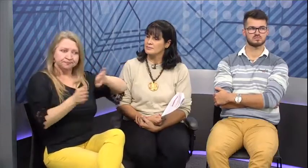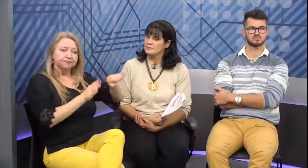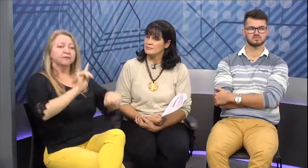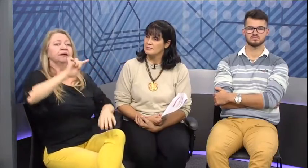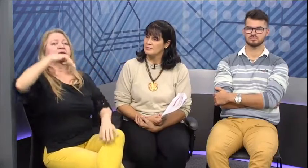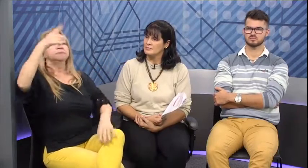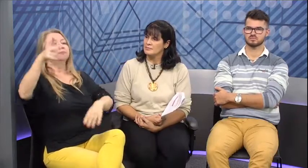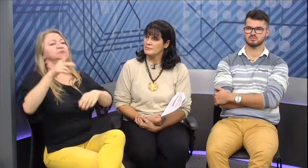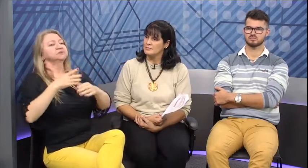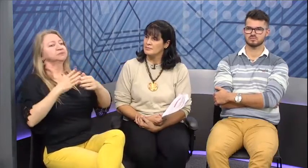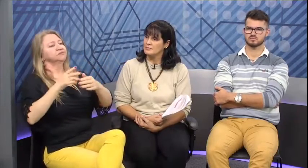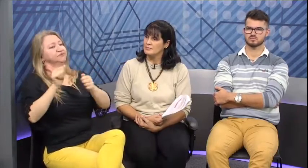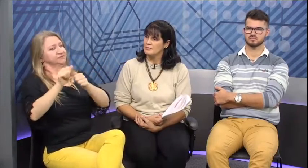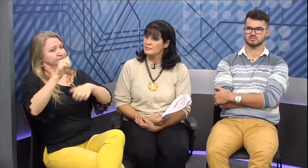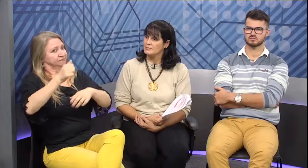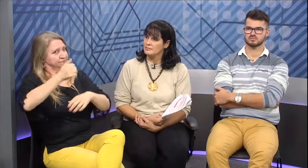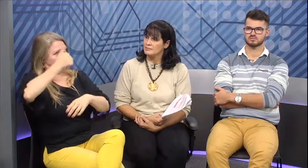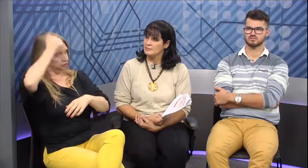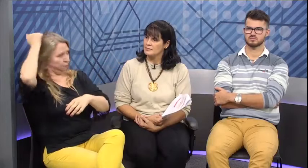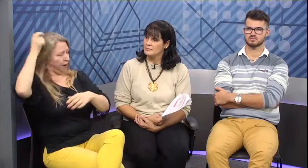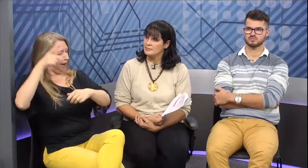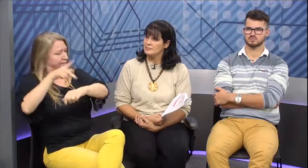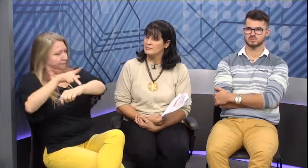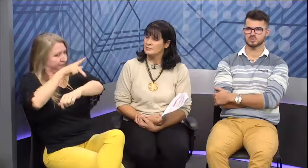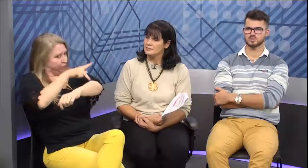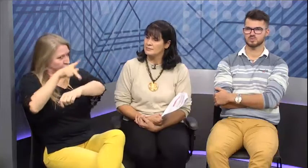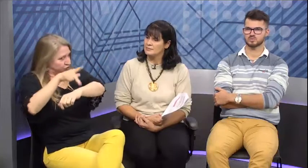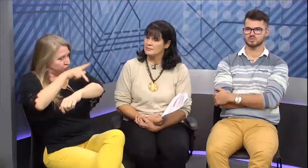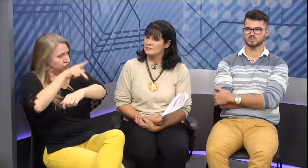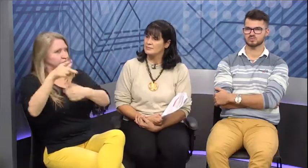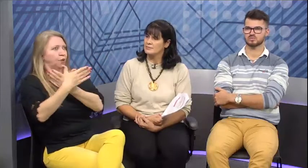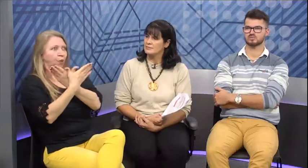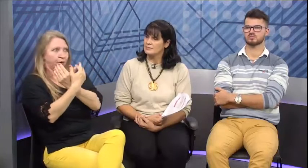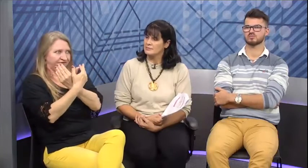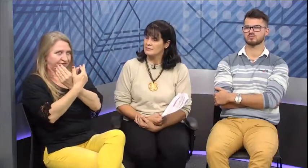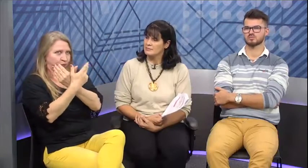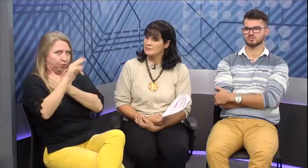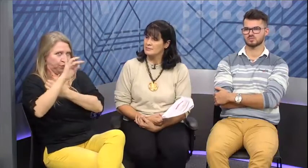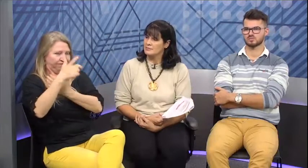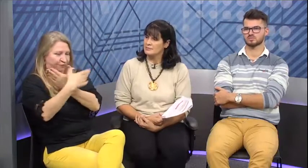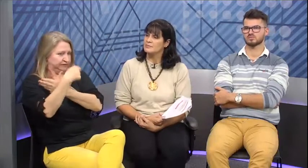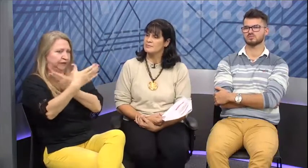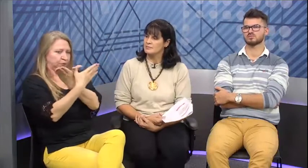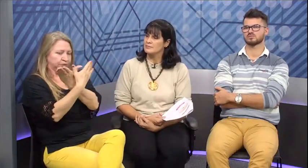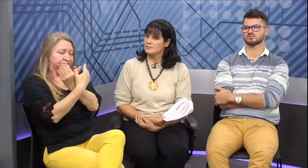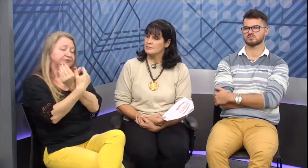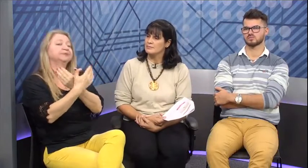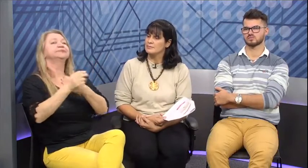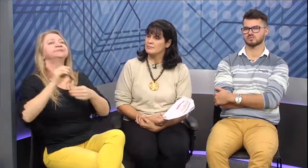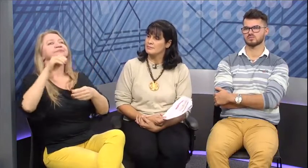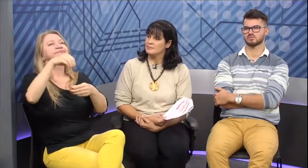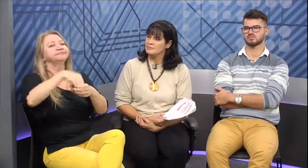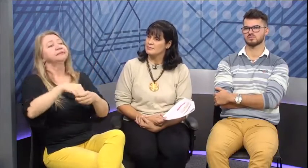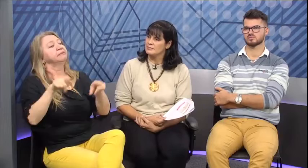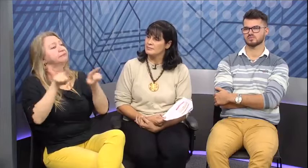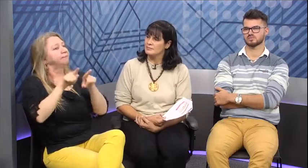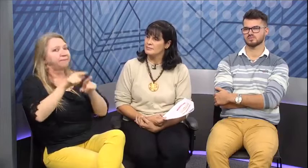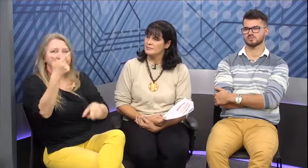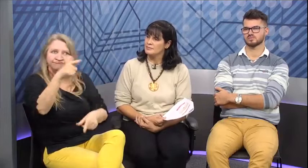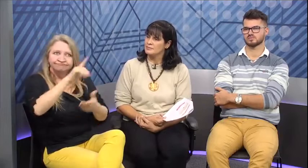muita coisa. Aí depois eu fiz o vestibular para o curso de pedagogia em uma universidade aqui em Londrina, Unifil, e